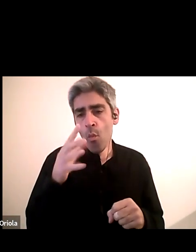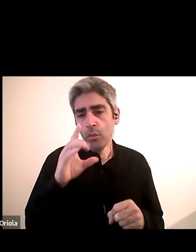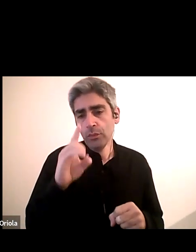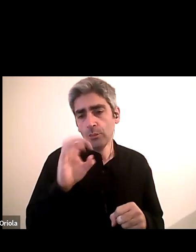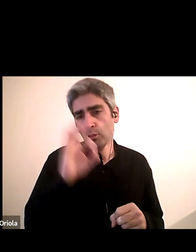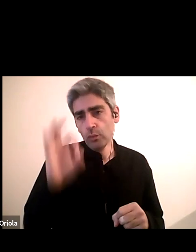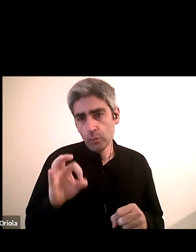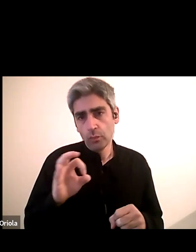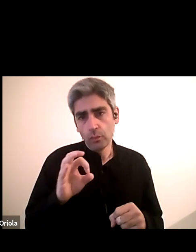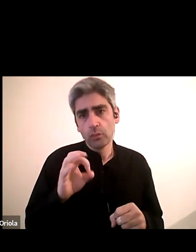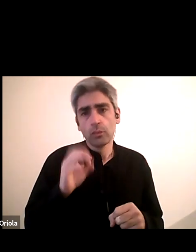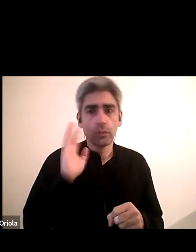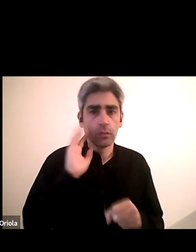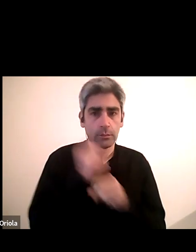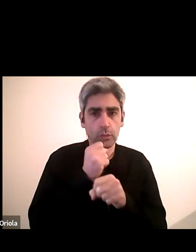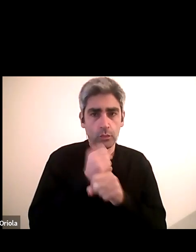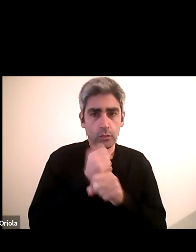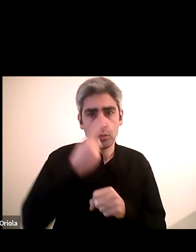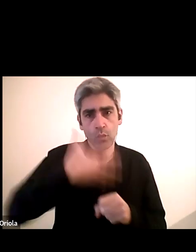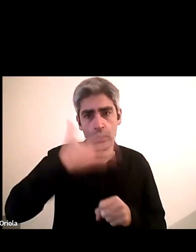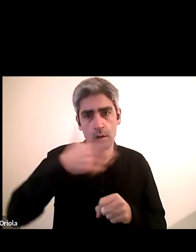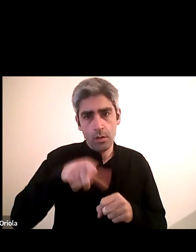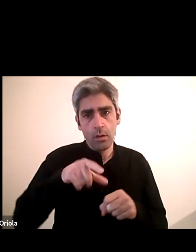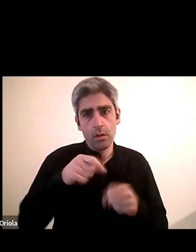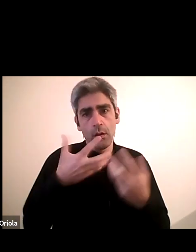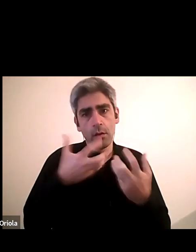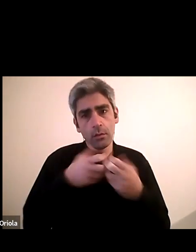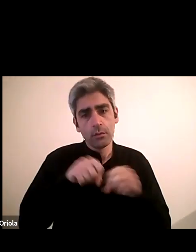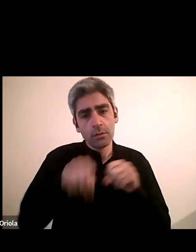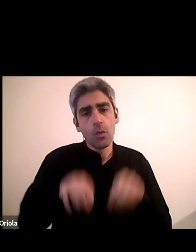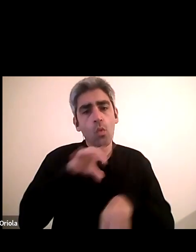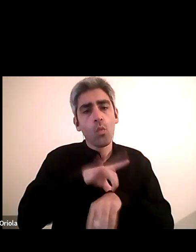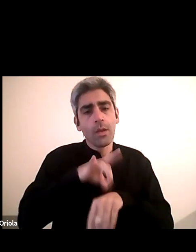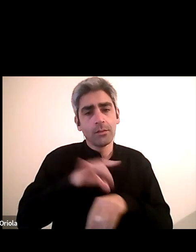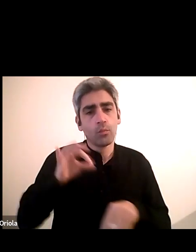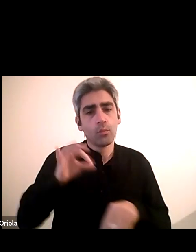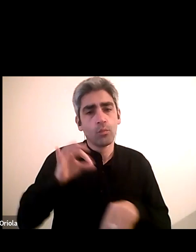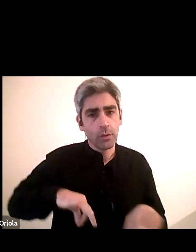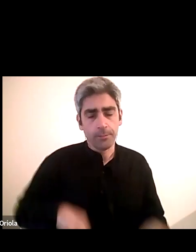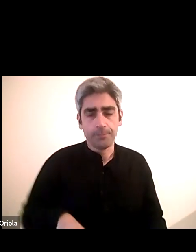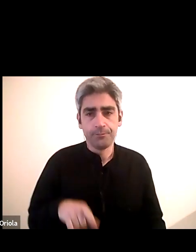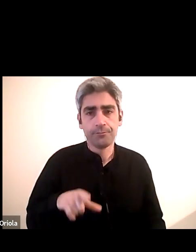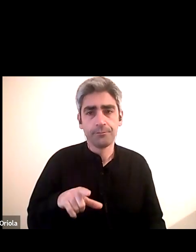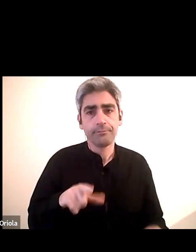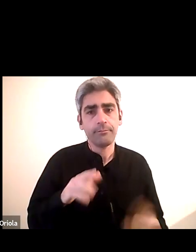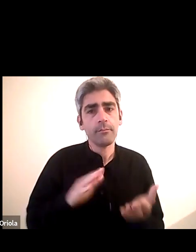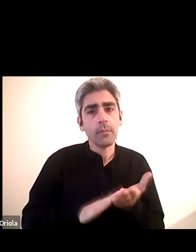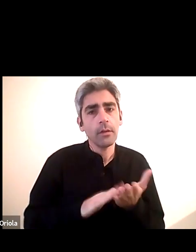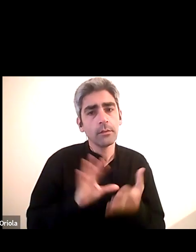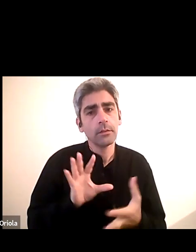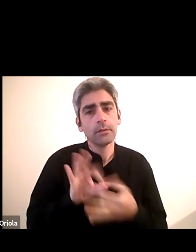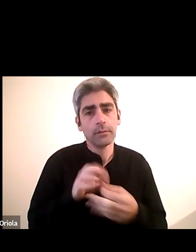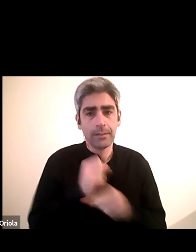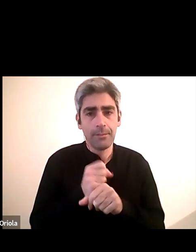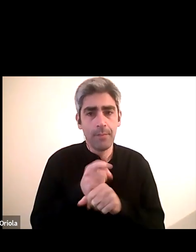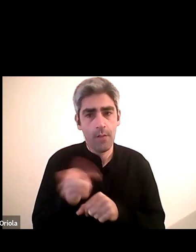6 trabalhadores, perdão, por dia em doenças profissionais, por conta de doenças profissionais, com causas associadas ao